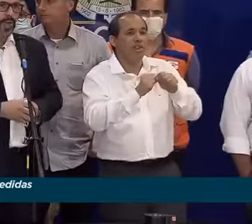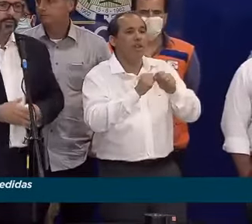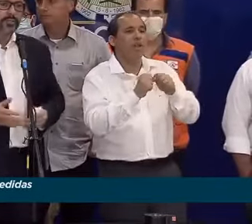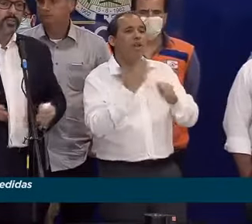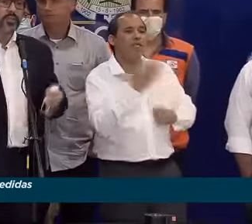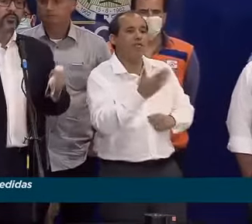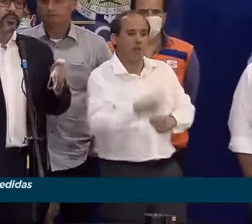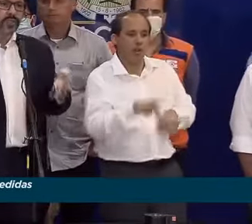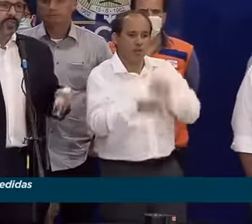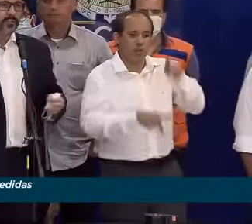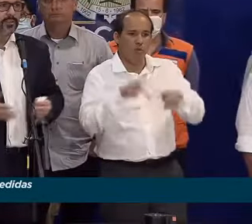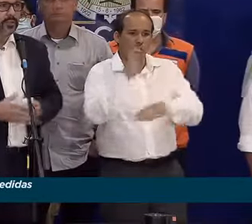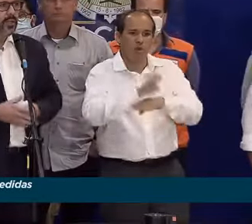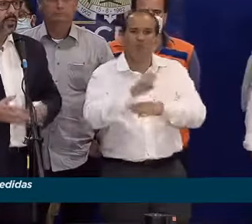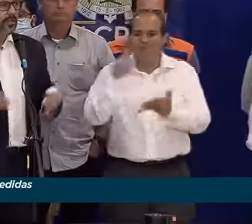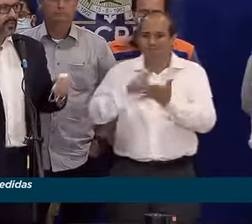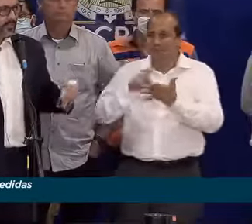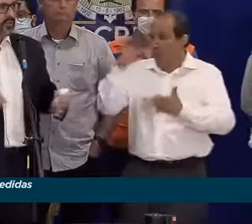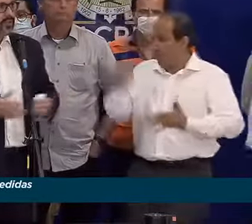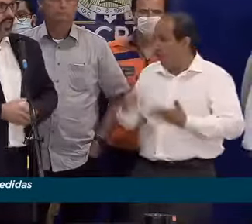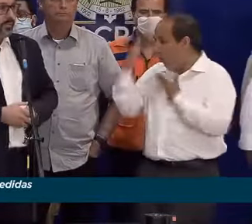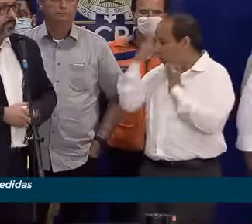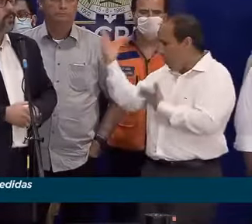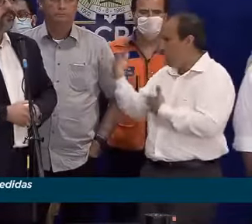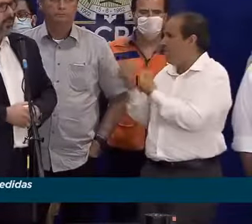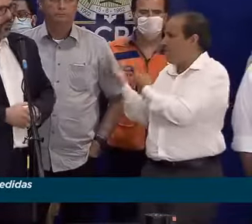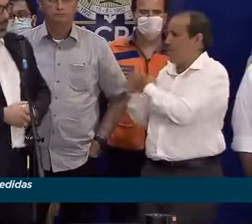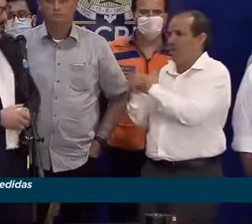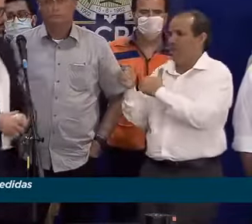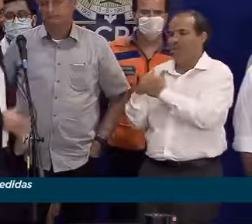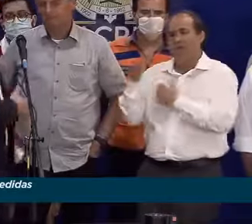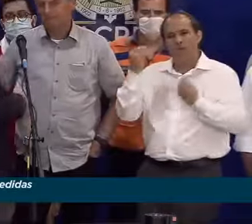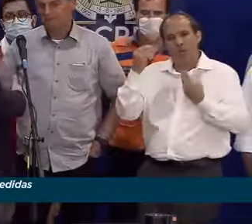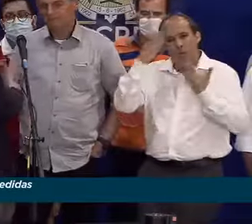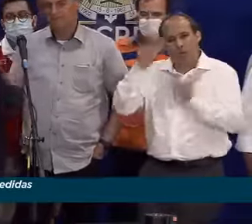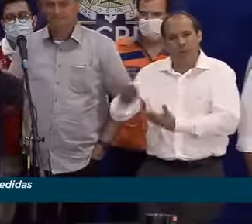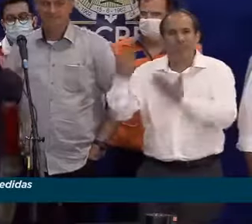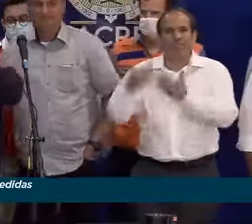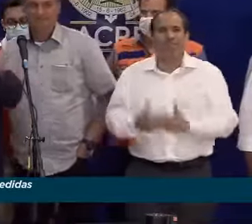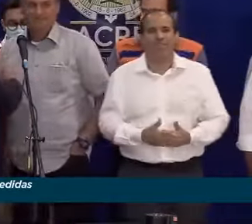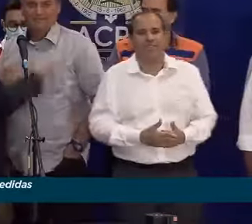povo do Acre. Presidente, a nossa gratidão, receba o nosso carinho. Muito obrigado.